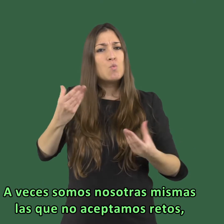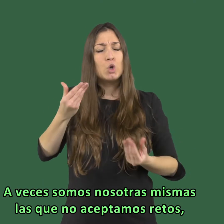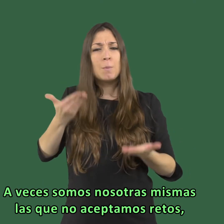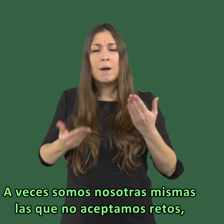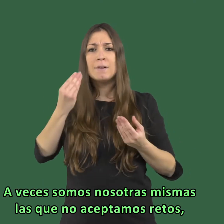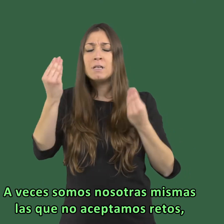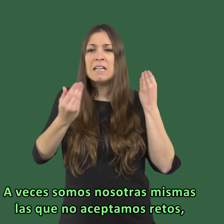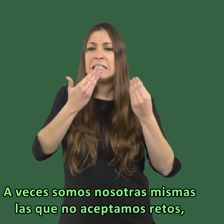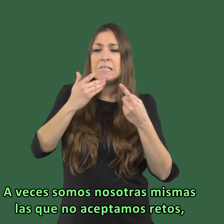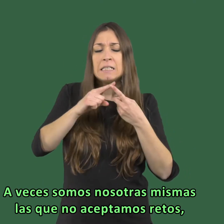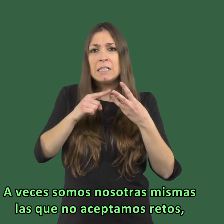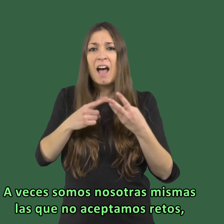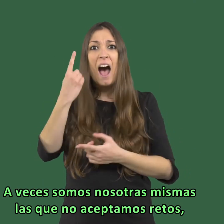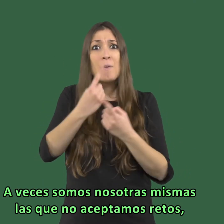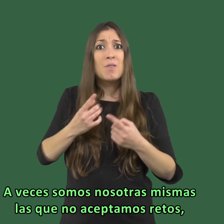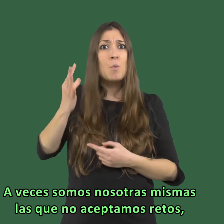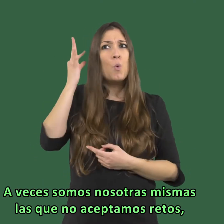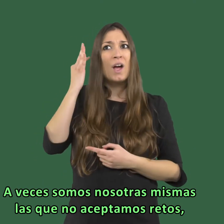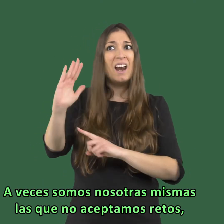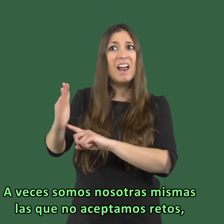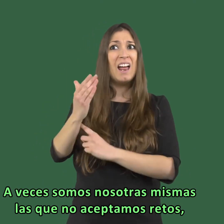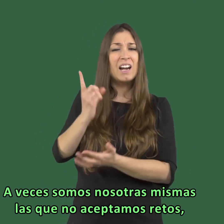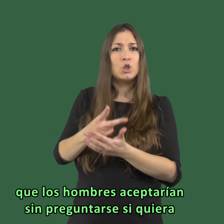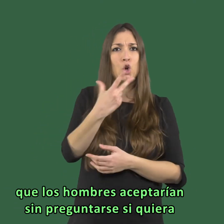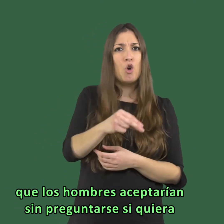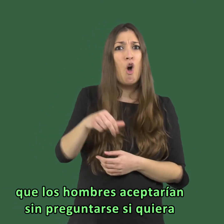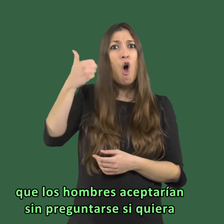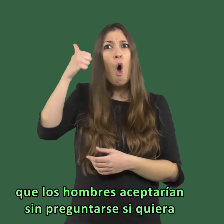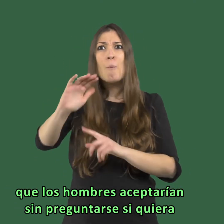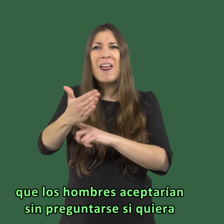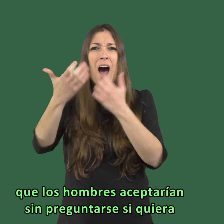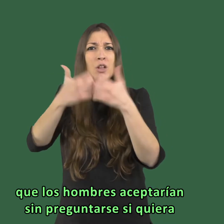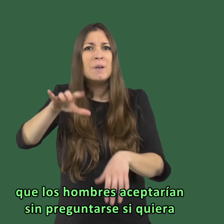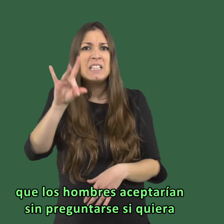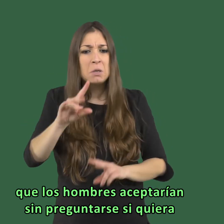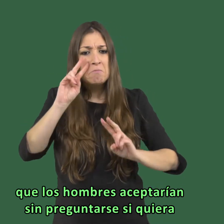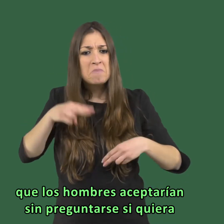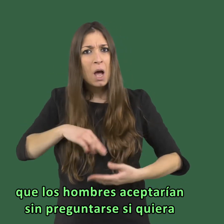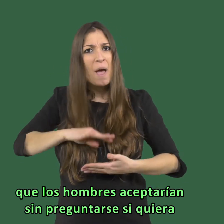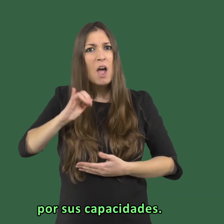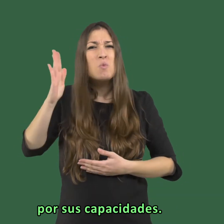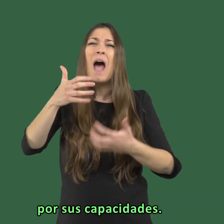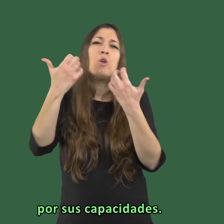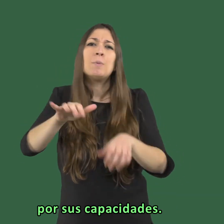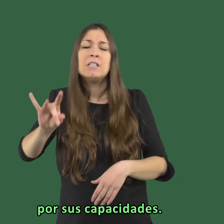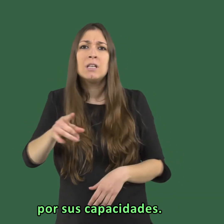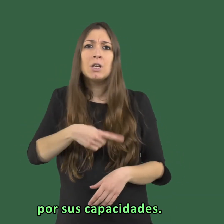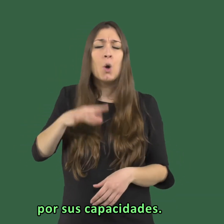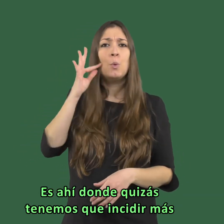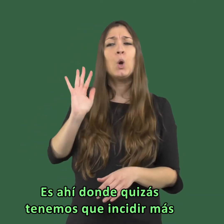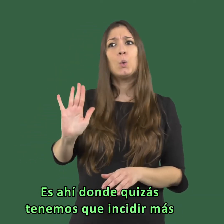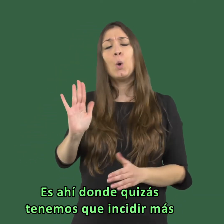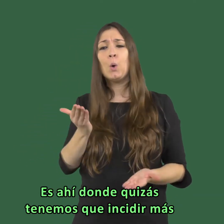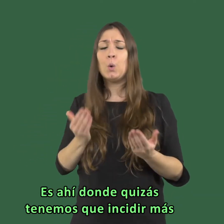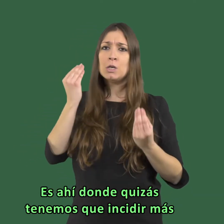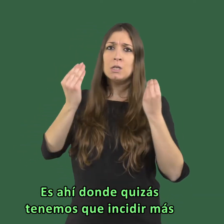A veces somos nosotras mismas las que no aceptamos retos que los hombres aceptarían sin preguntarse siquiera por sus capacidades, ¿no? Es ahí